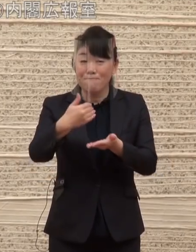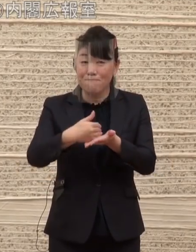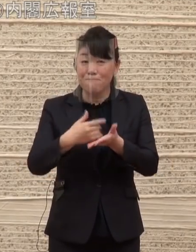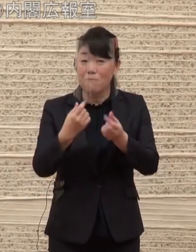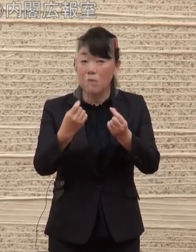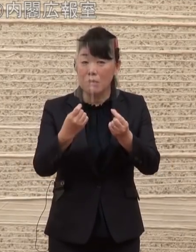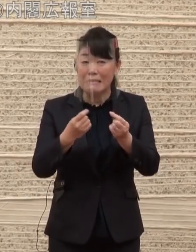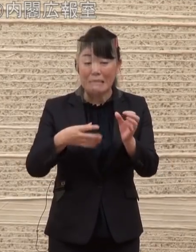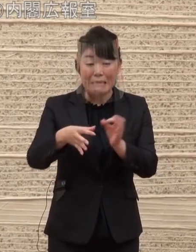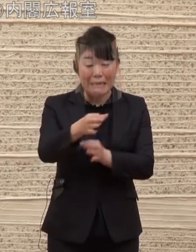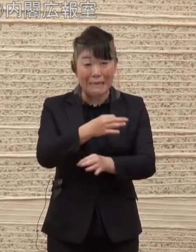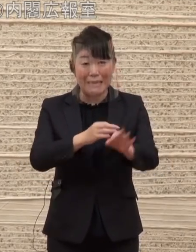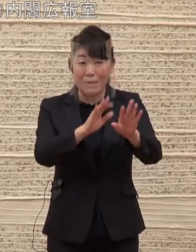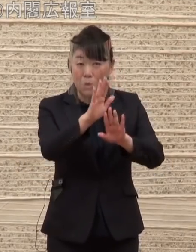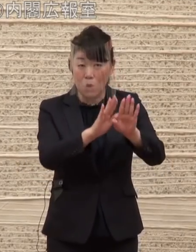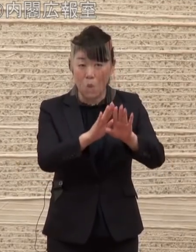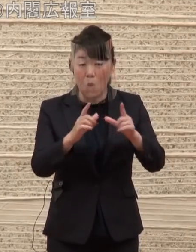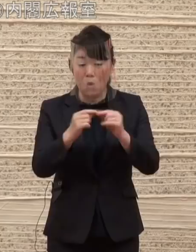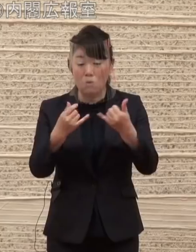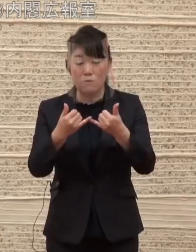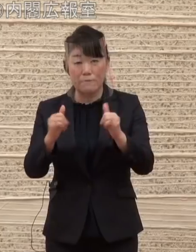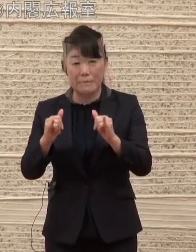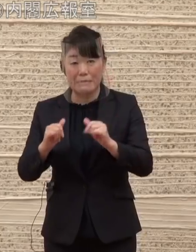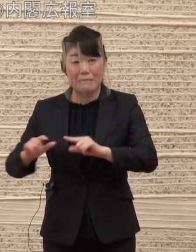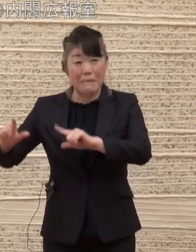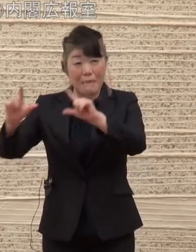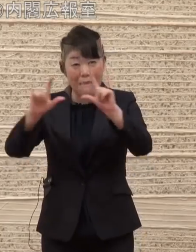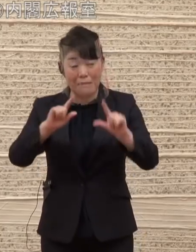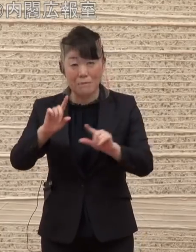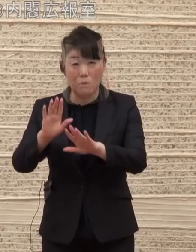状況国民生活の状況